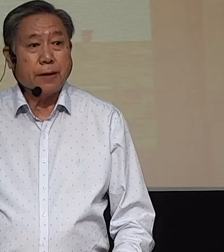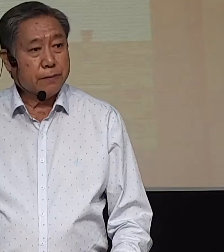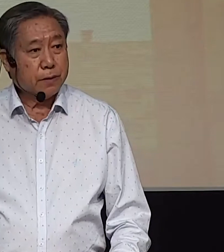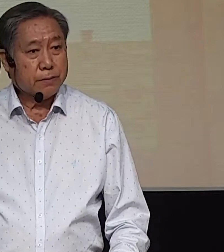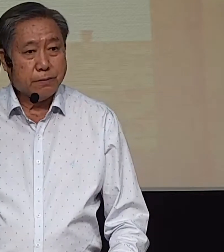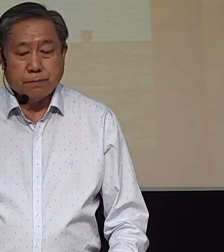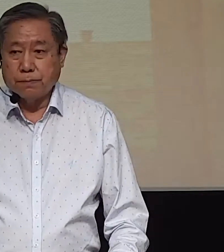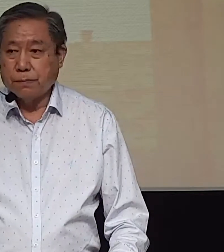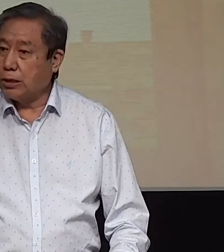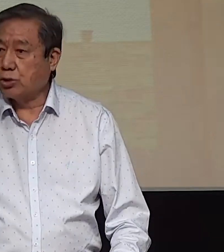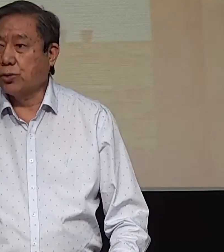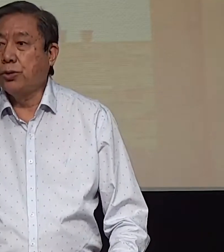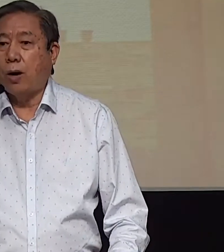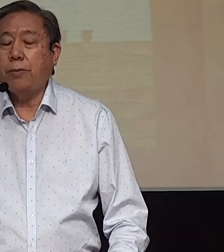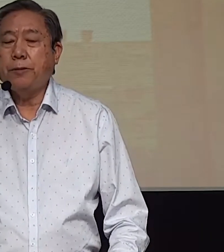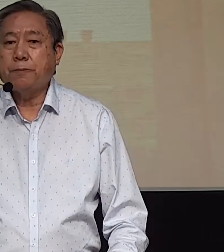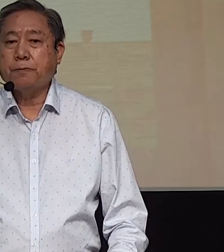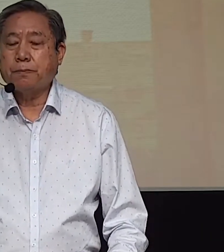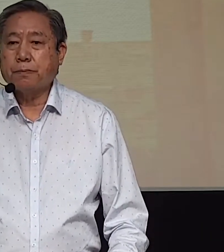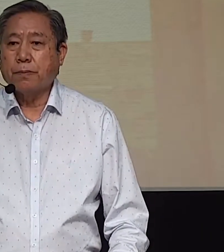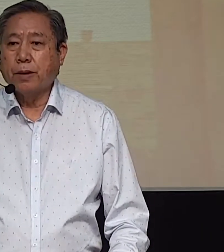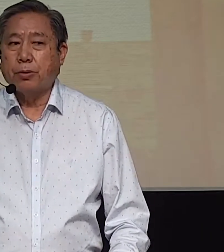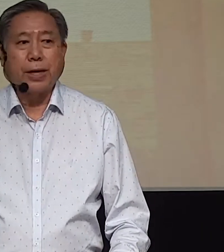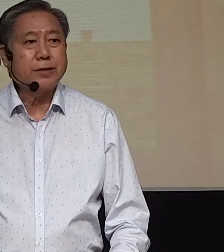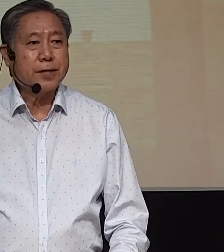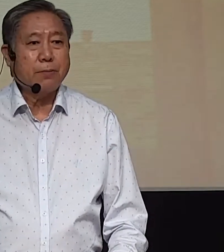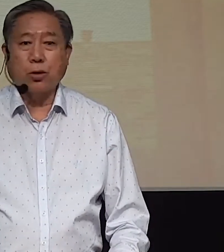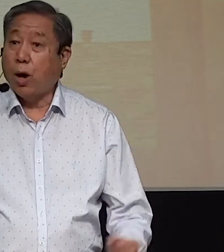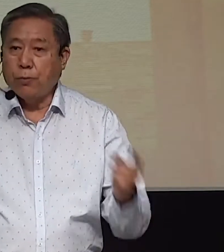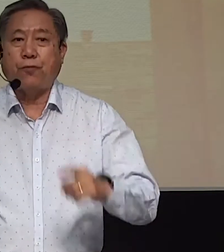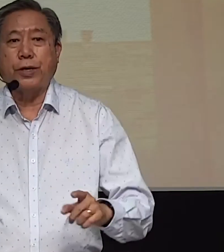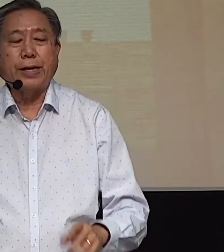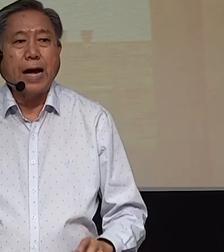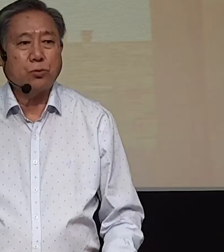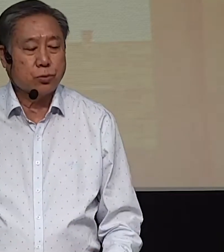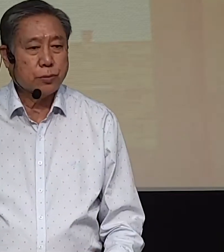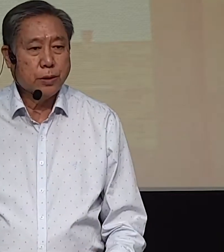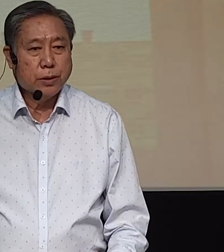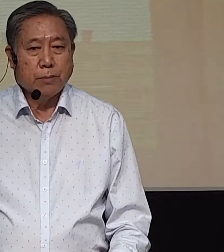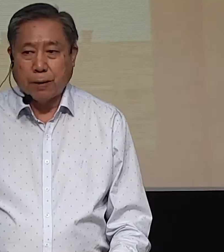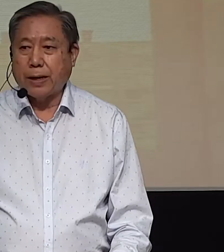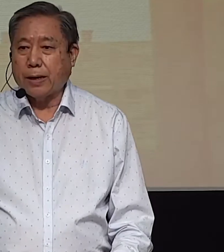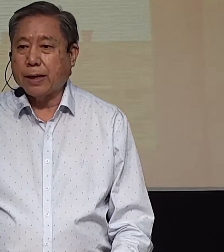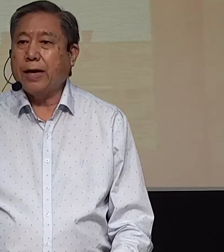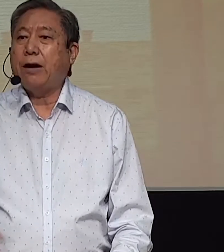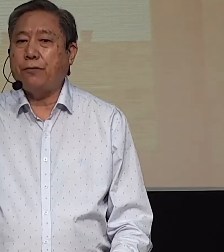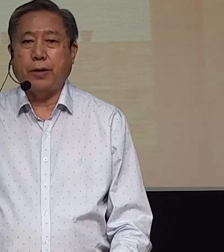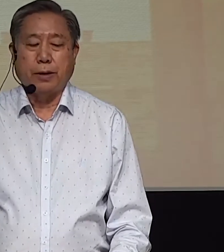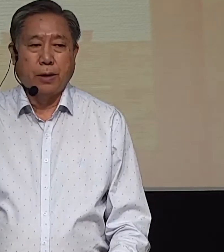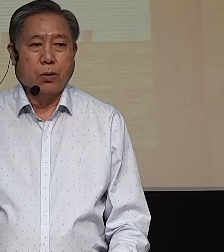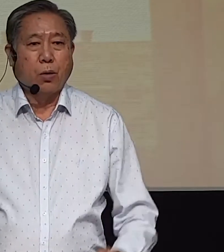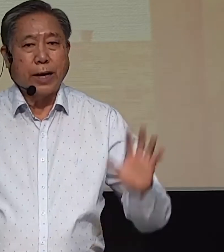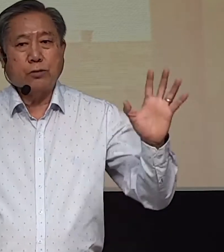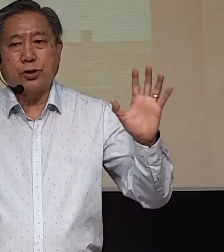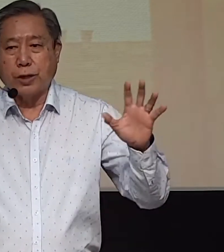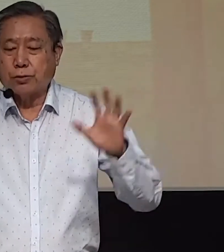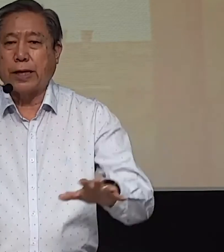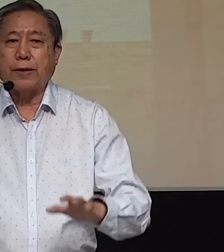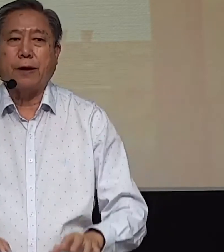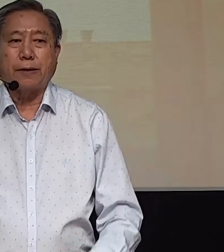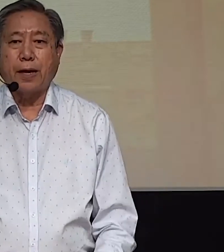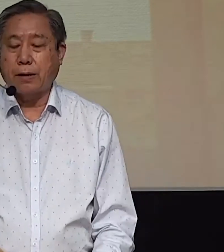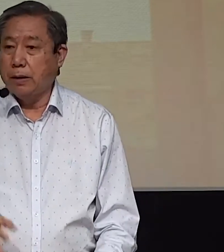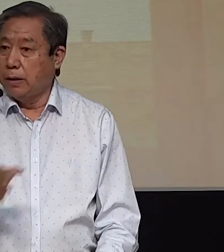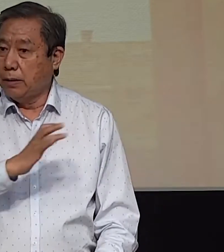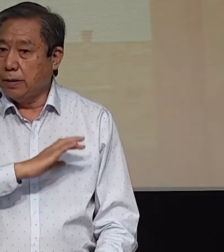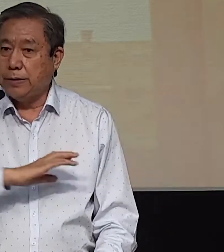Ele tenta destruir o homem, porque ele sabe que o homem foi criado para reaver o reino de Deus aqui